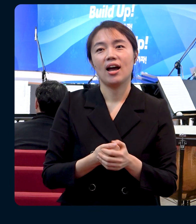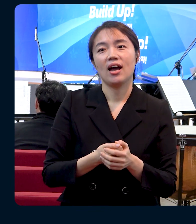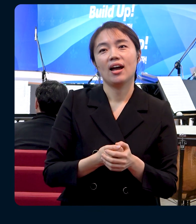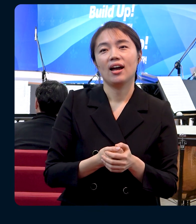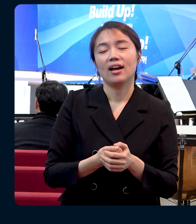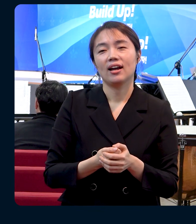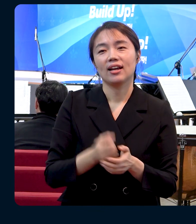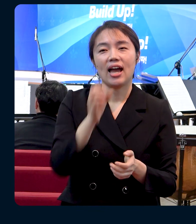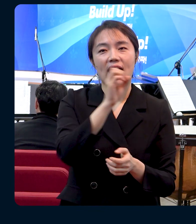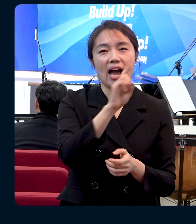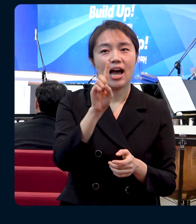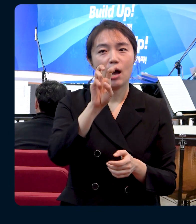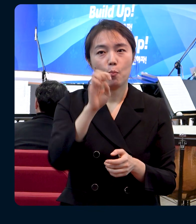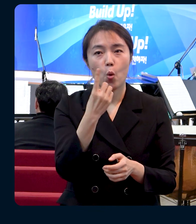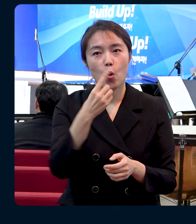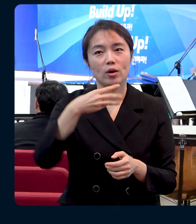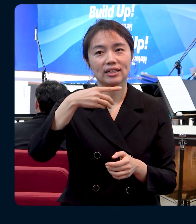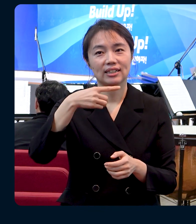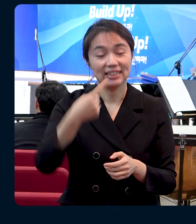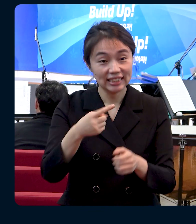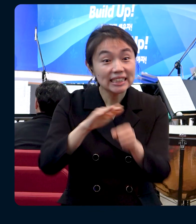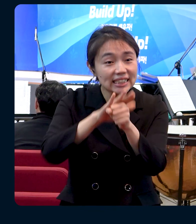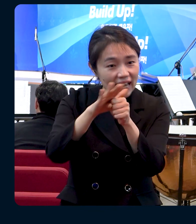바로 아모르 데이,